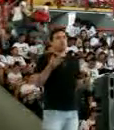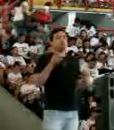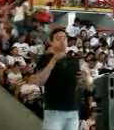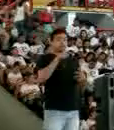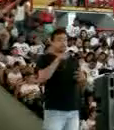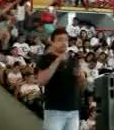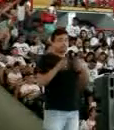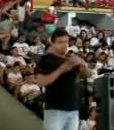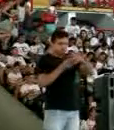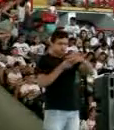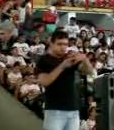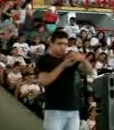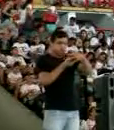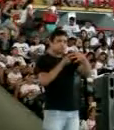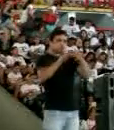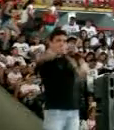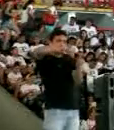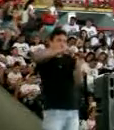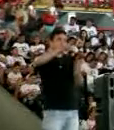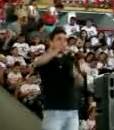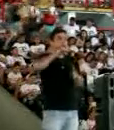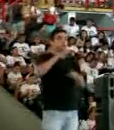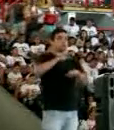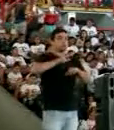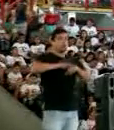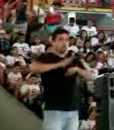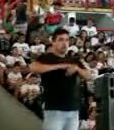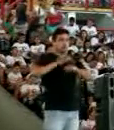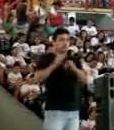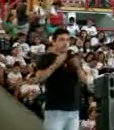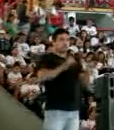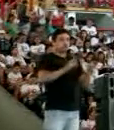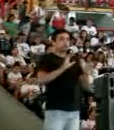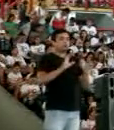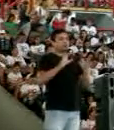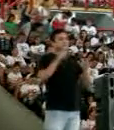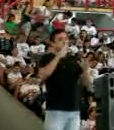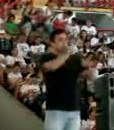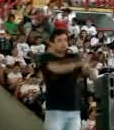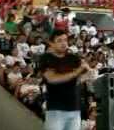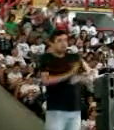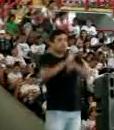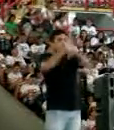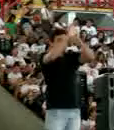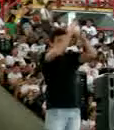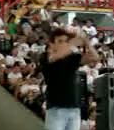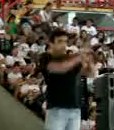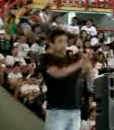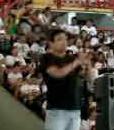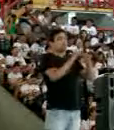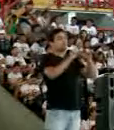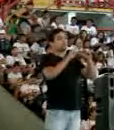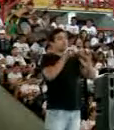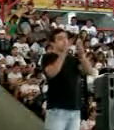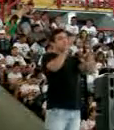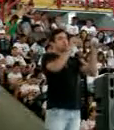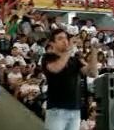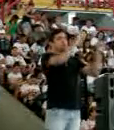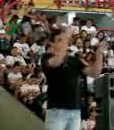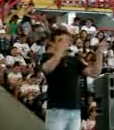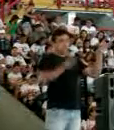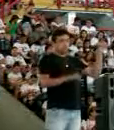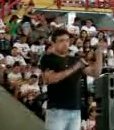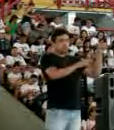transformação que eles brigavam era autonomia para as províncias. O grupo de tendência liberal,